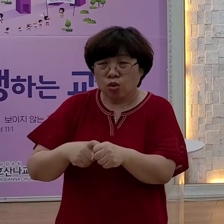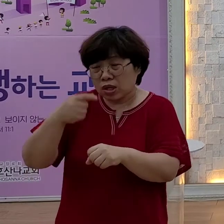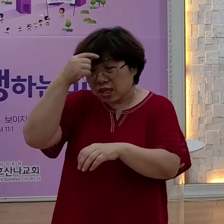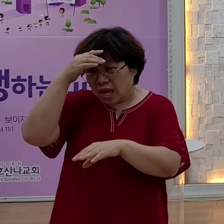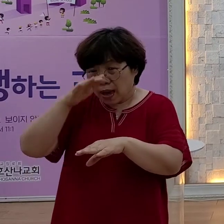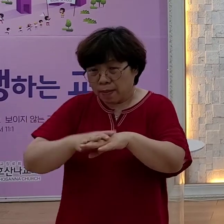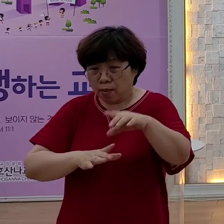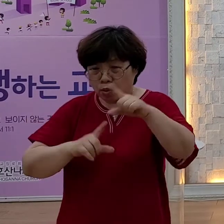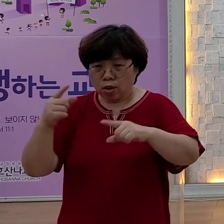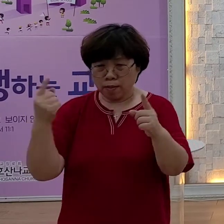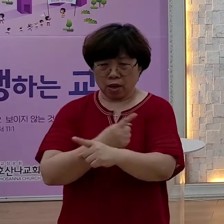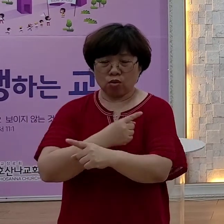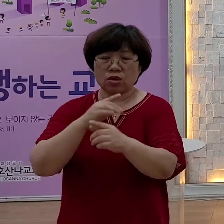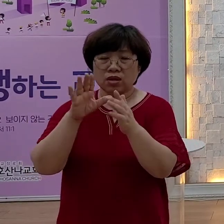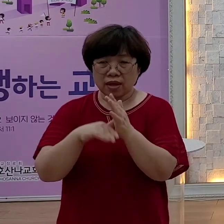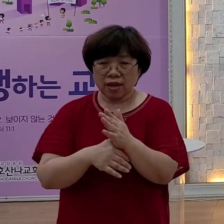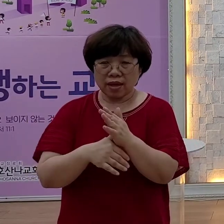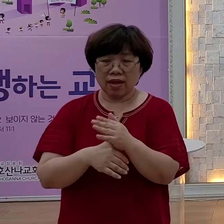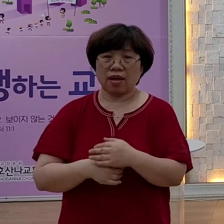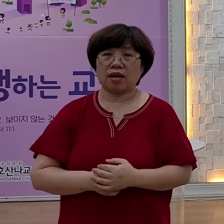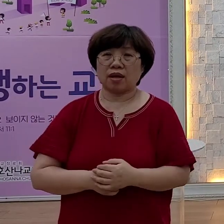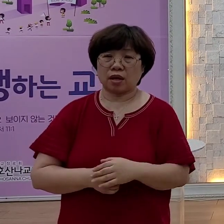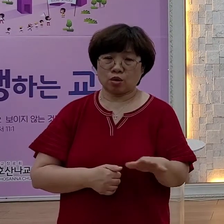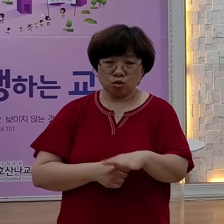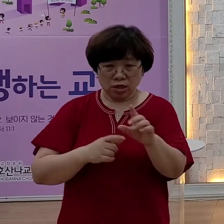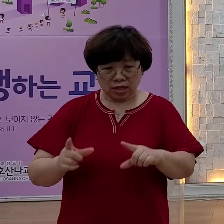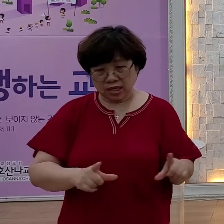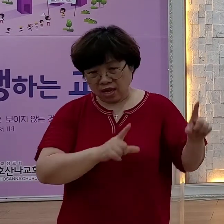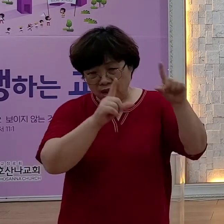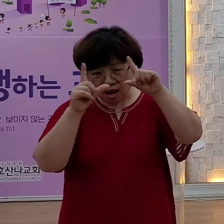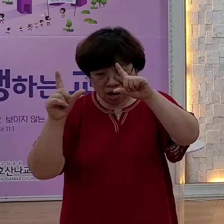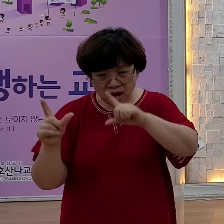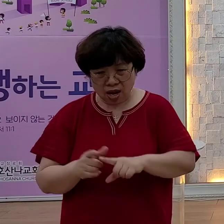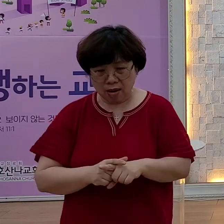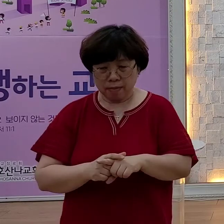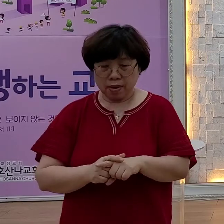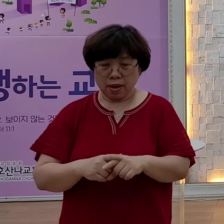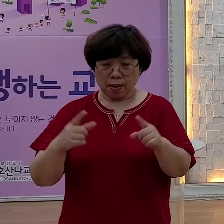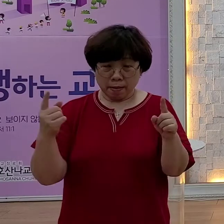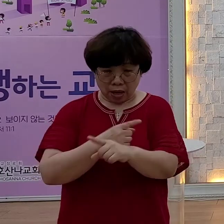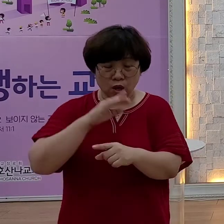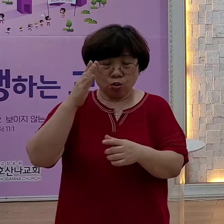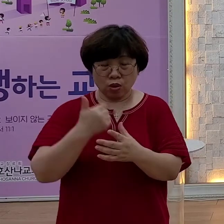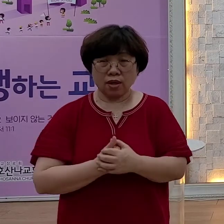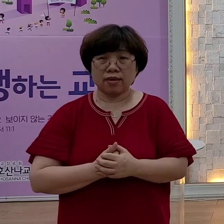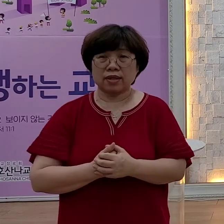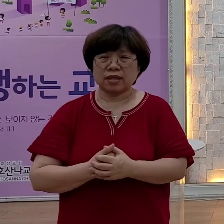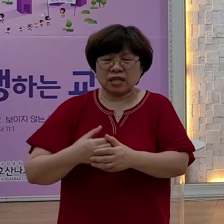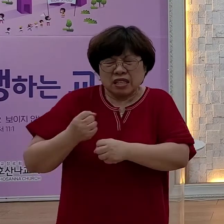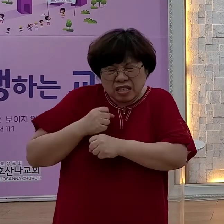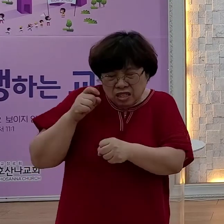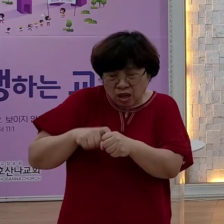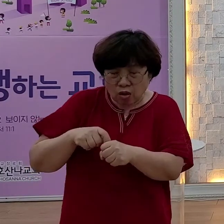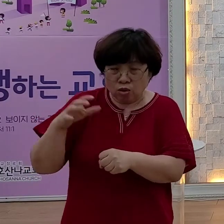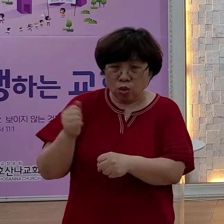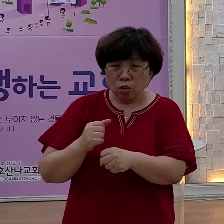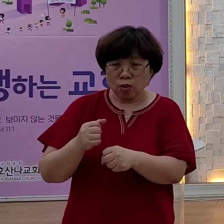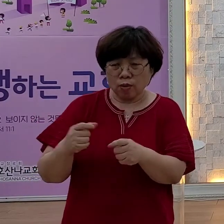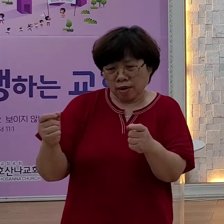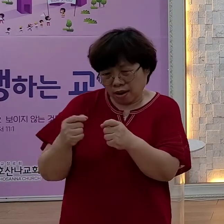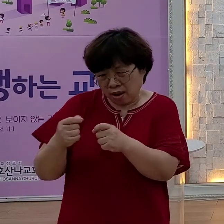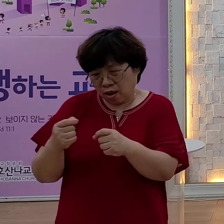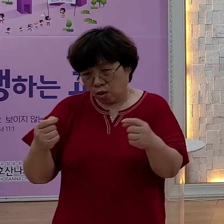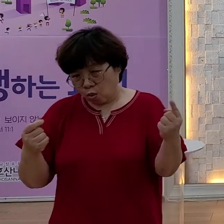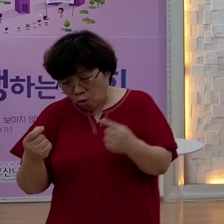예배의 태도를 바꾸면 거기서부터 우리 삶의 전환점이 시작되는 거예요. 그러니까 의지적으로라도 가까이